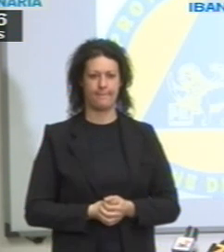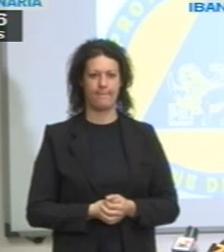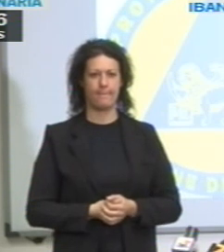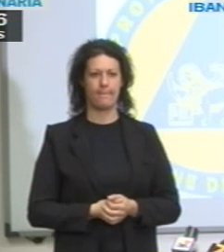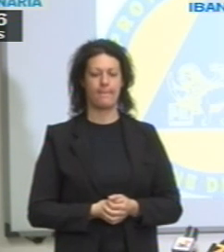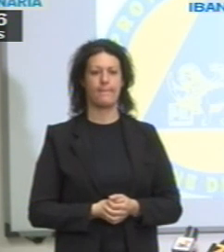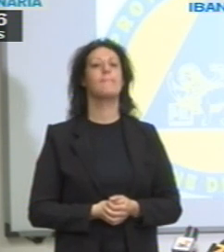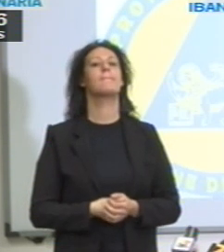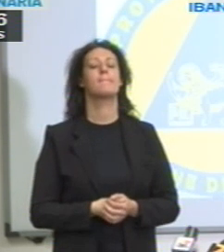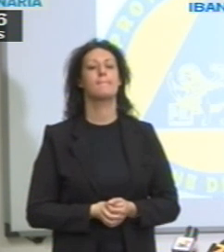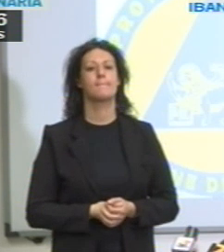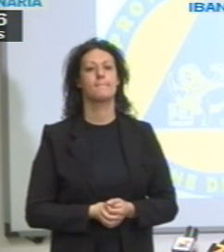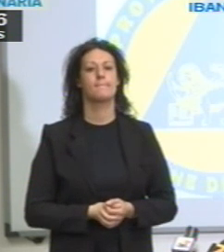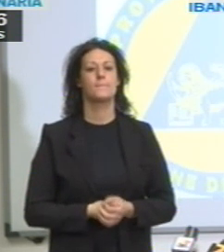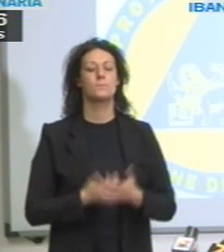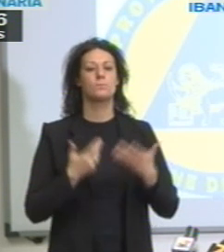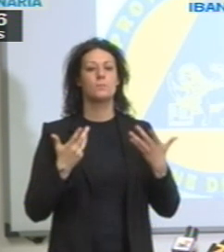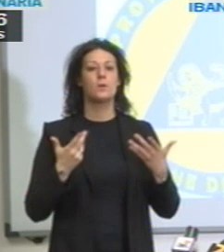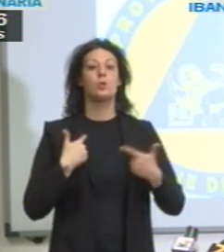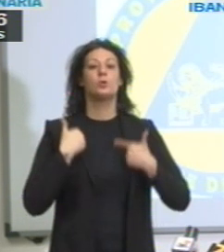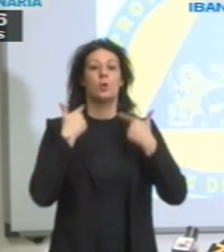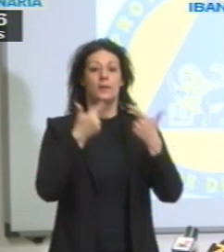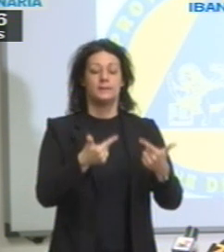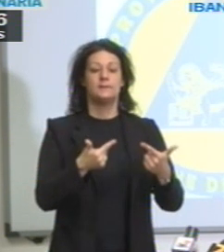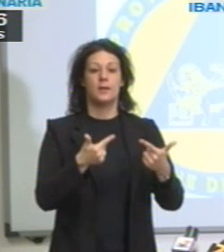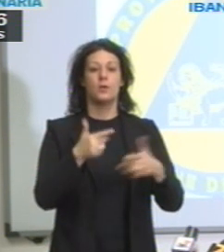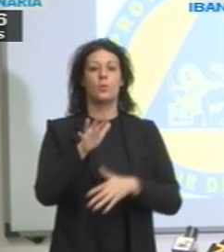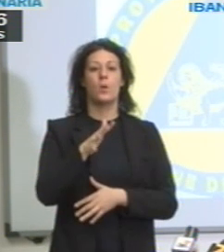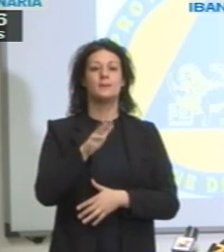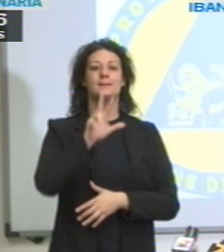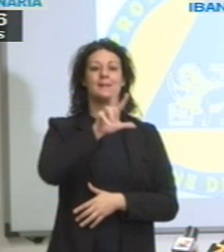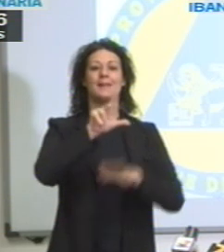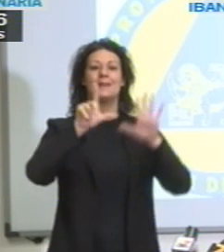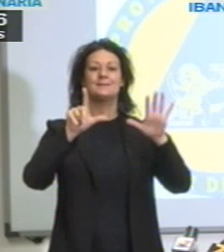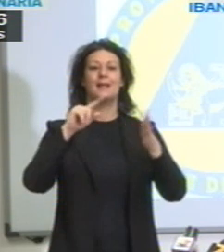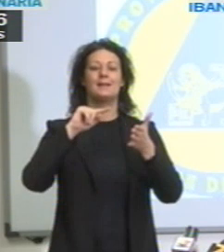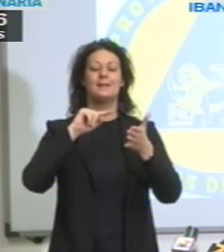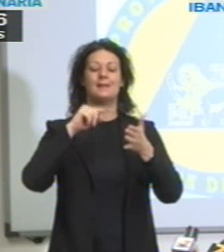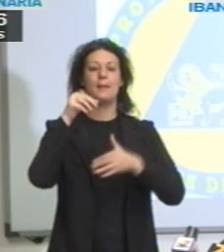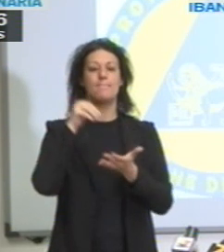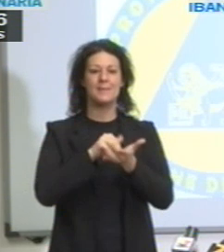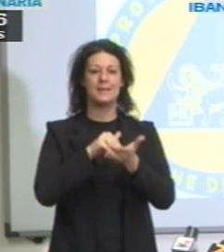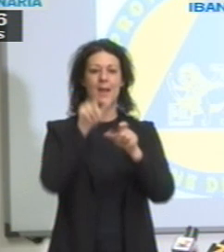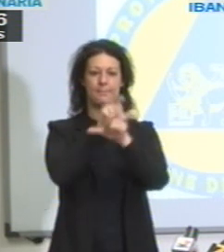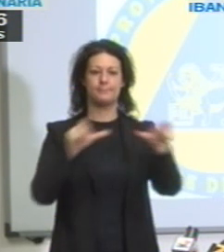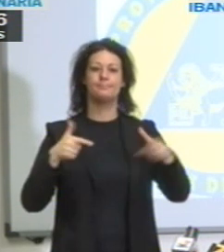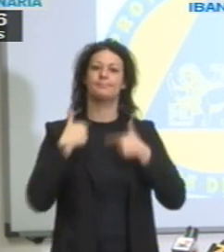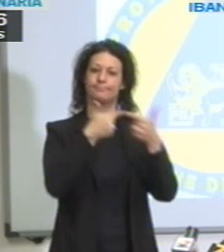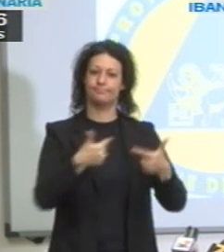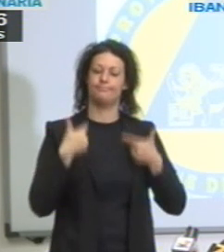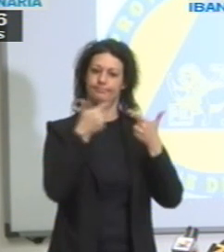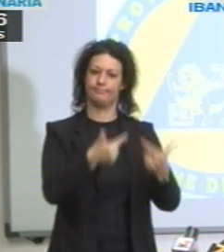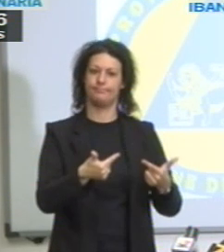si evade anche questo aspetto. Abbiamo avuto donazioni per quasi 37.000 versamenti e